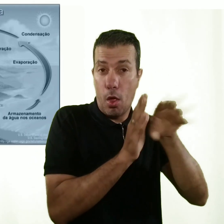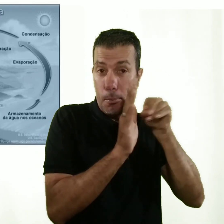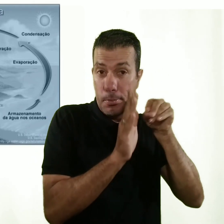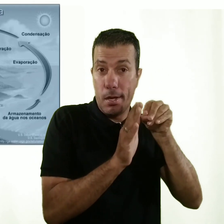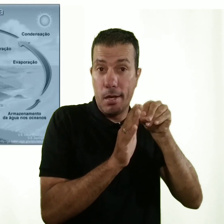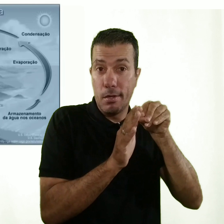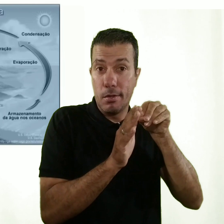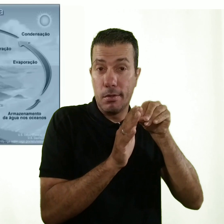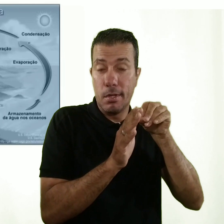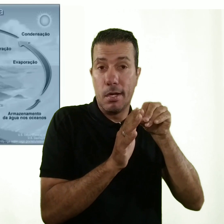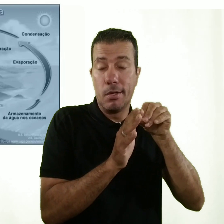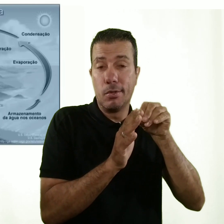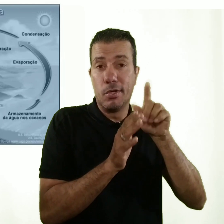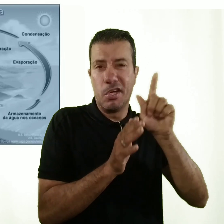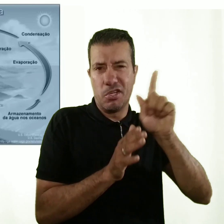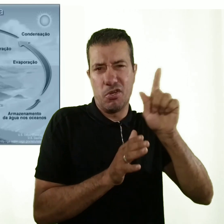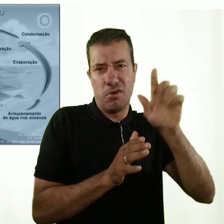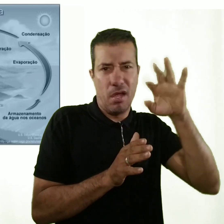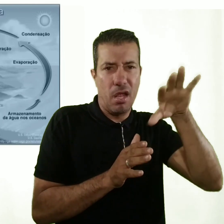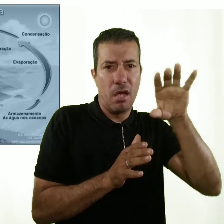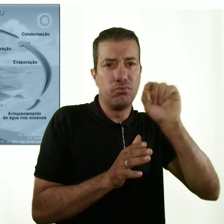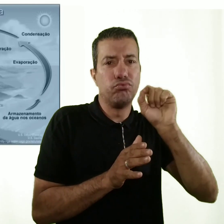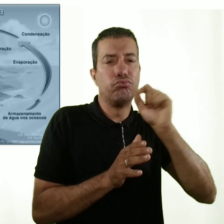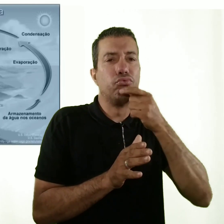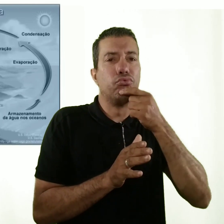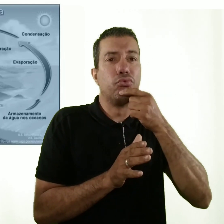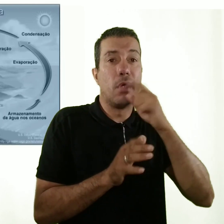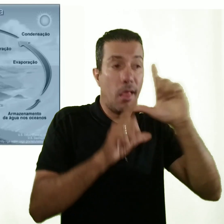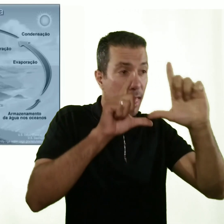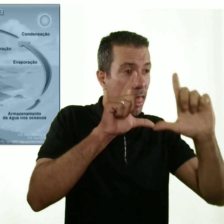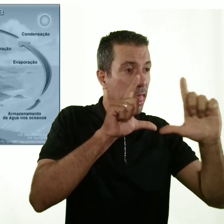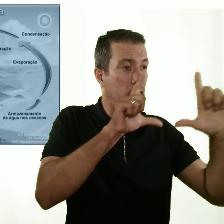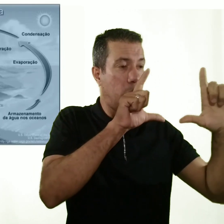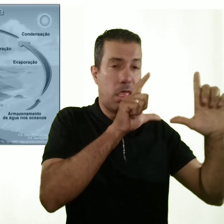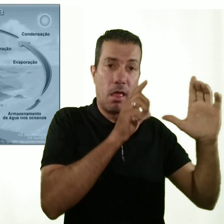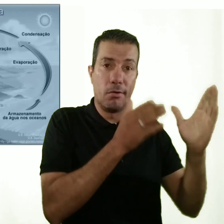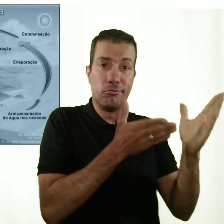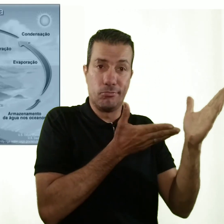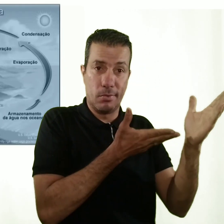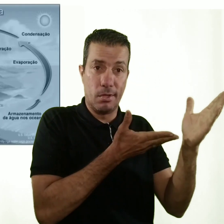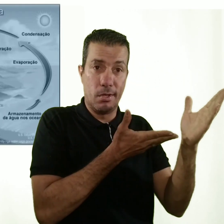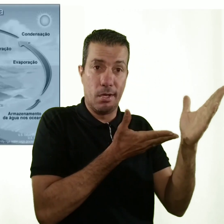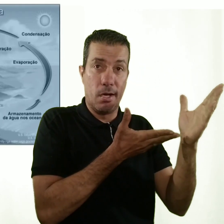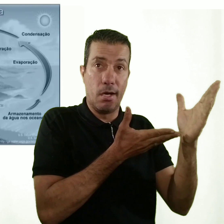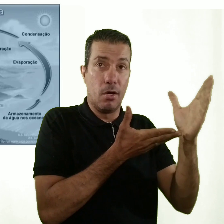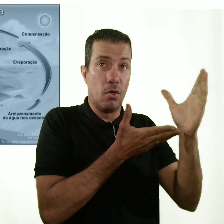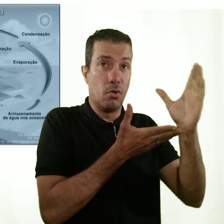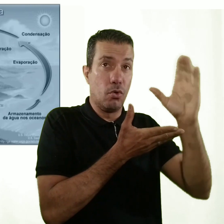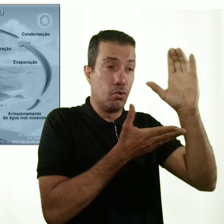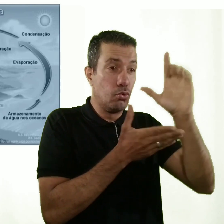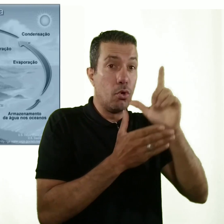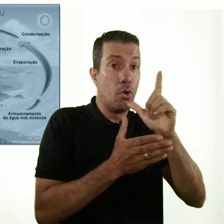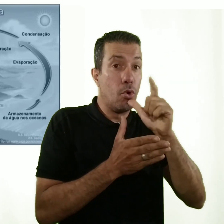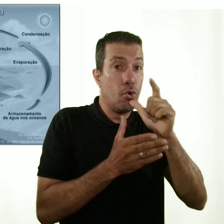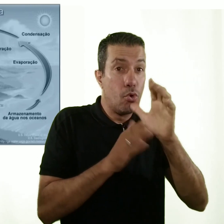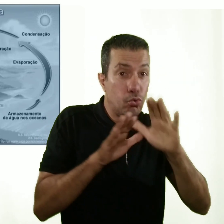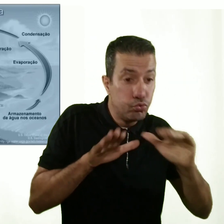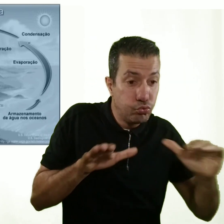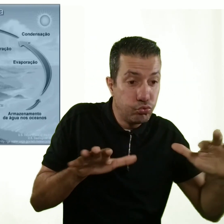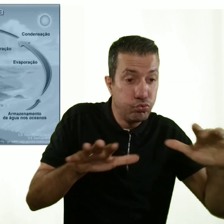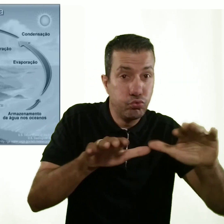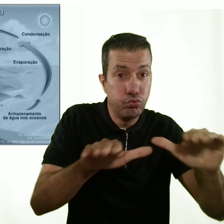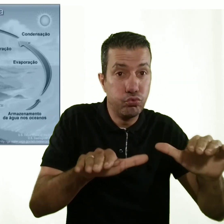Geológico dos Estados Unidos. Eles puseram na tela assim, ó: o armazenamento das águas nos oceanos, armazenamento de água